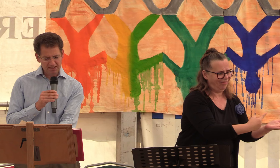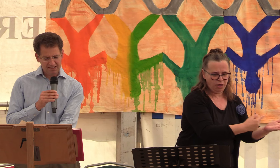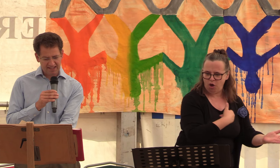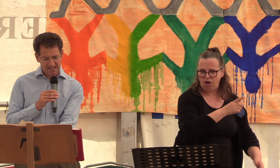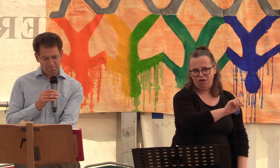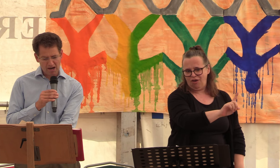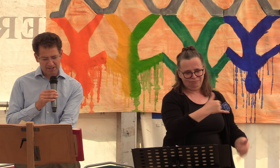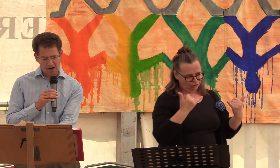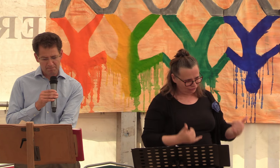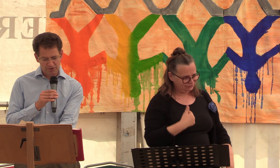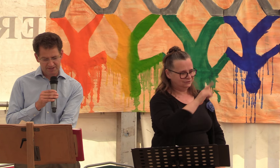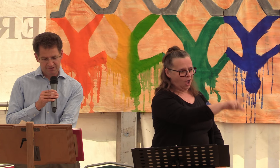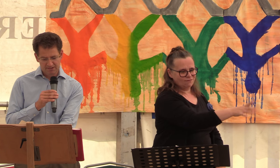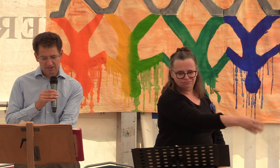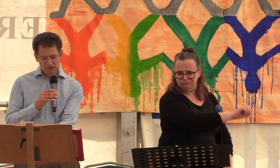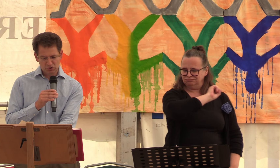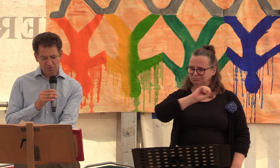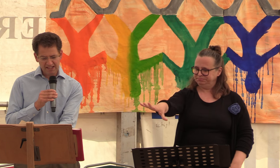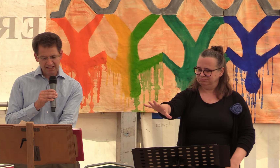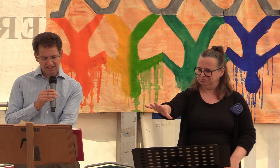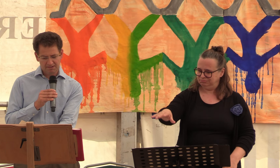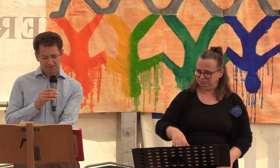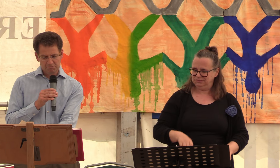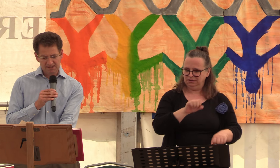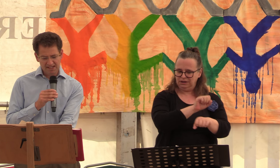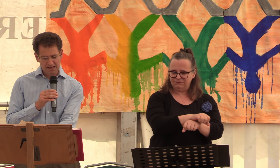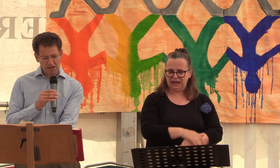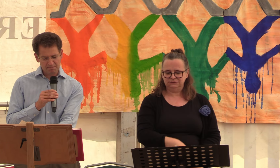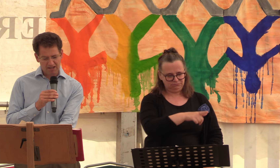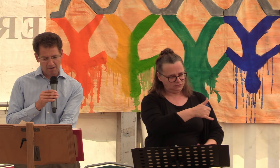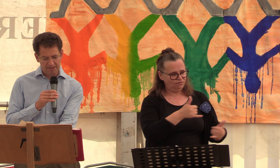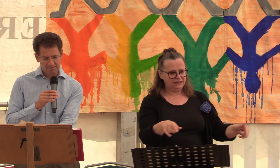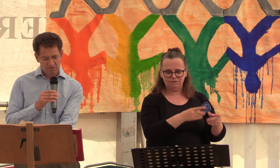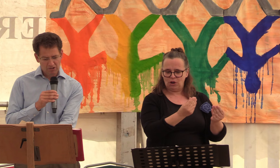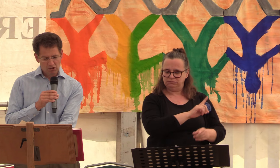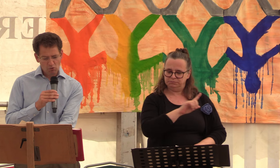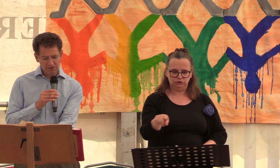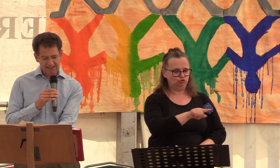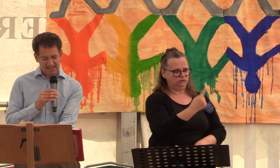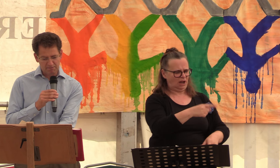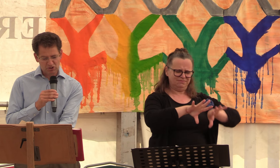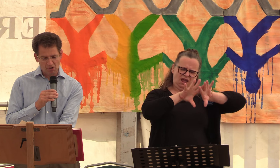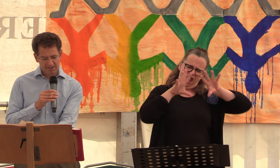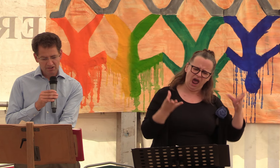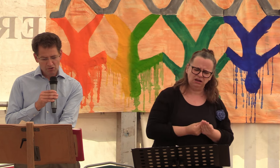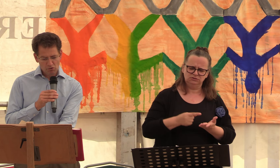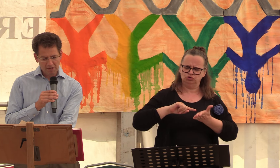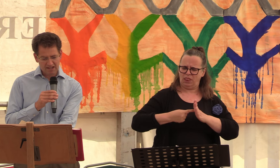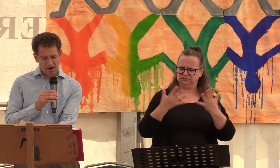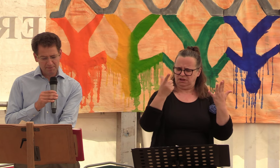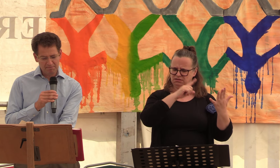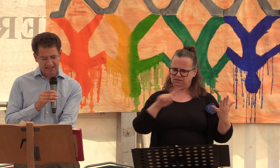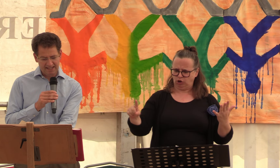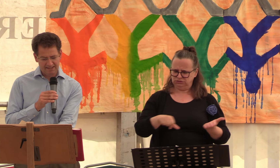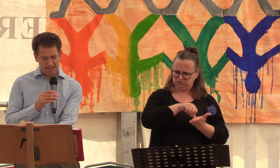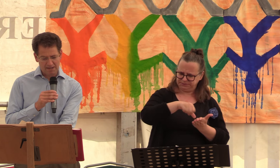deinem Mitknecht Erbarmen haben müssen, so wie ich mit dir Erbarmen habe? Und in seinem Zorn